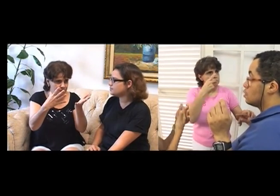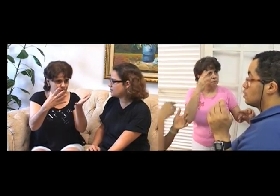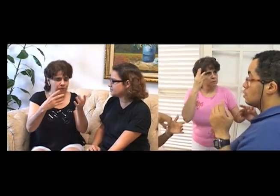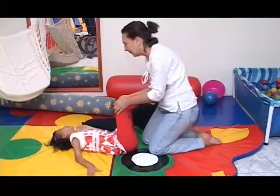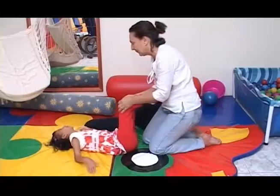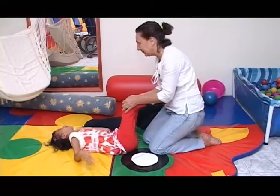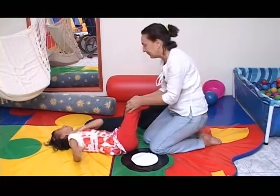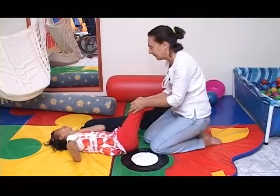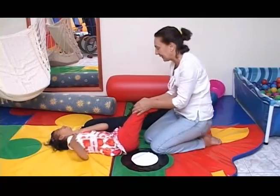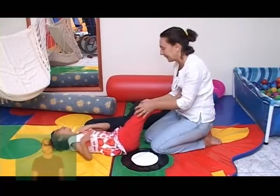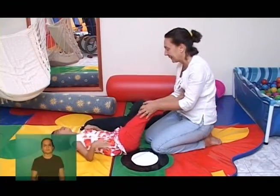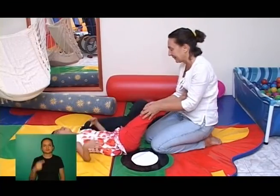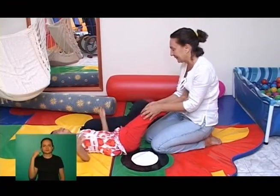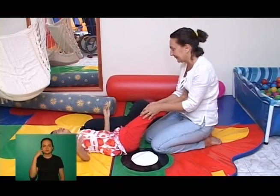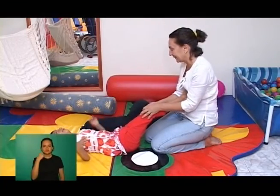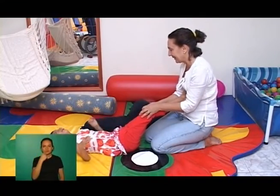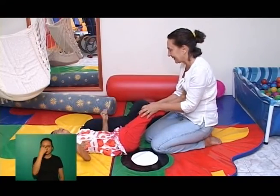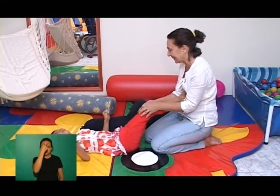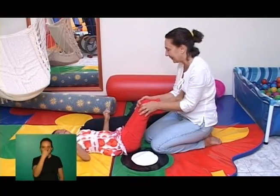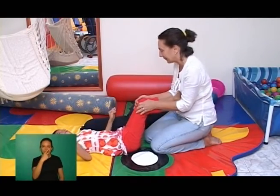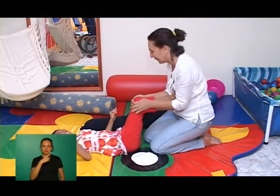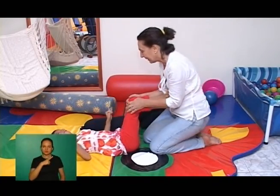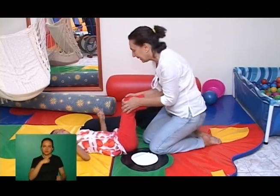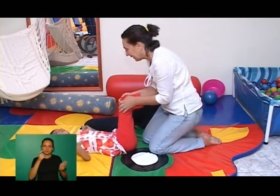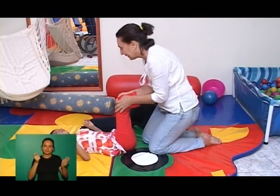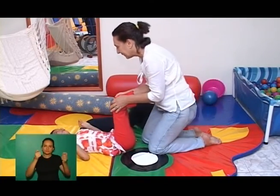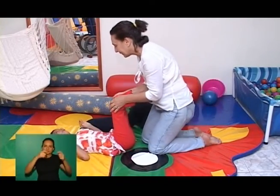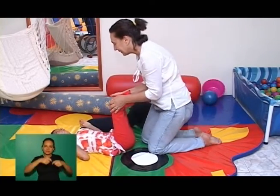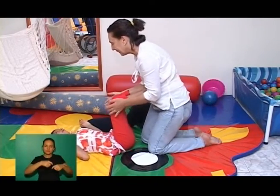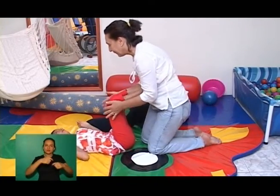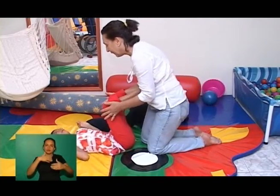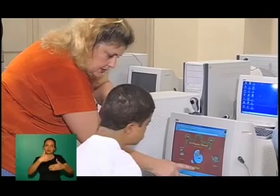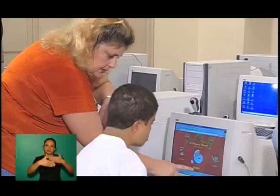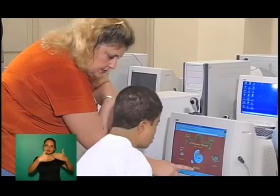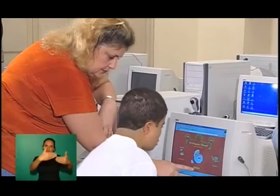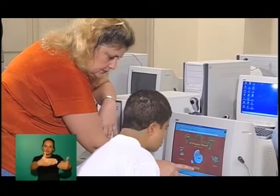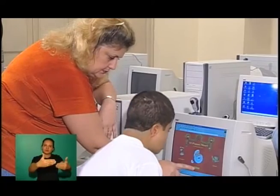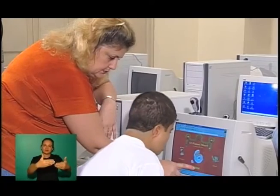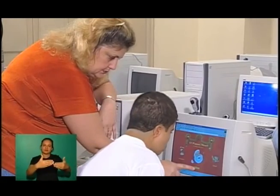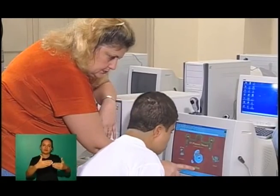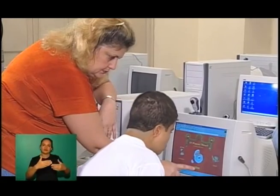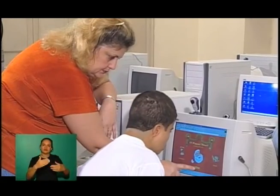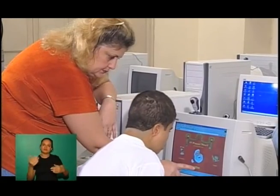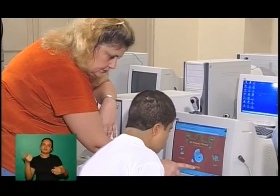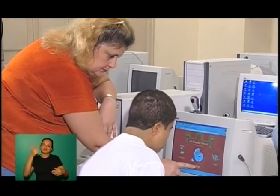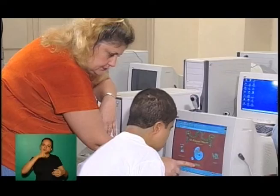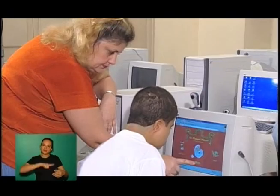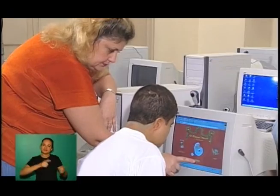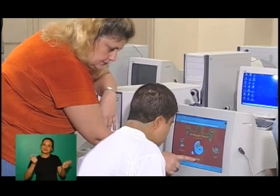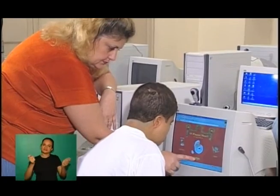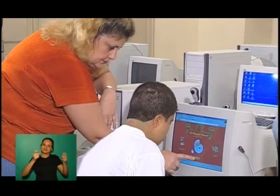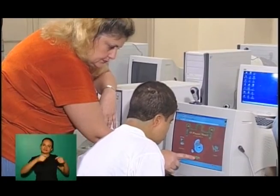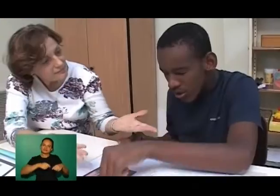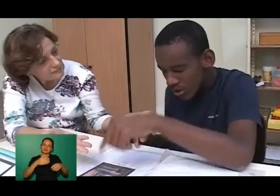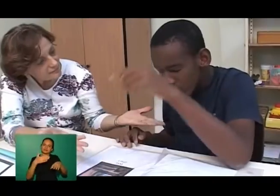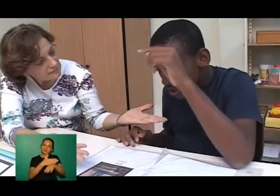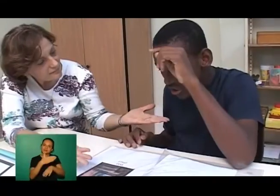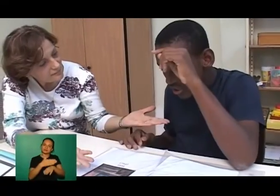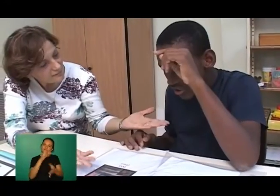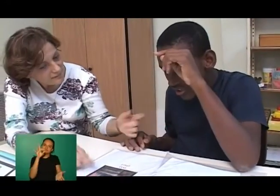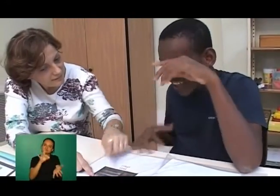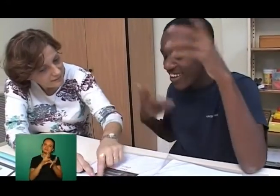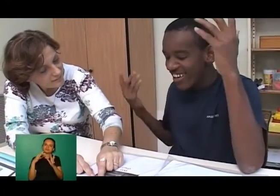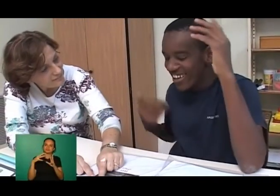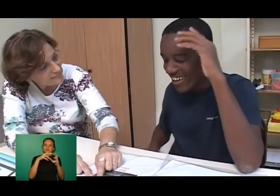Isso é muito bom. O surdo cego tem potencial para desenvolver habilidades e assim participar mais de sua